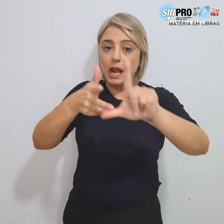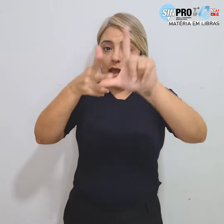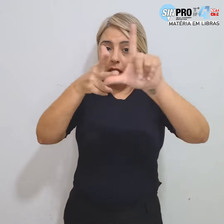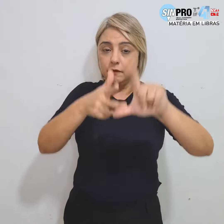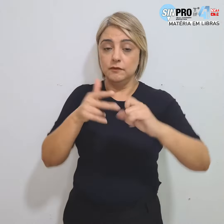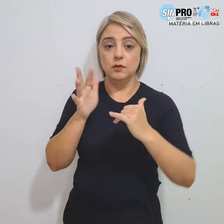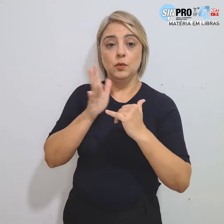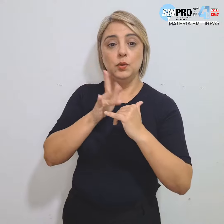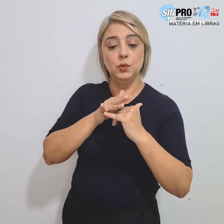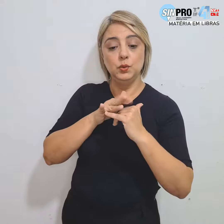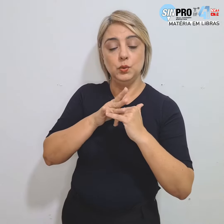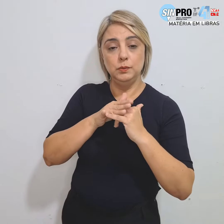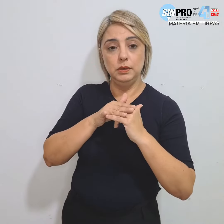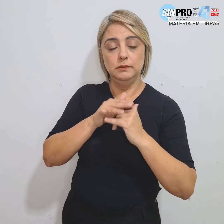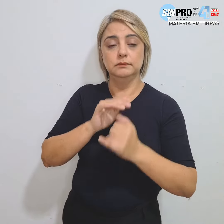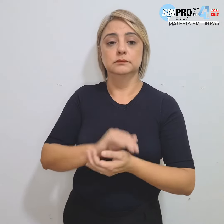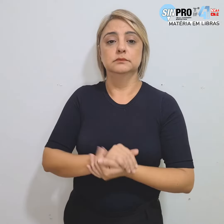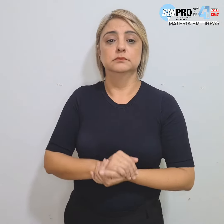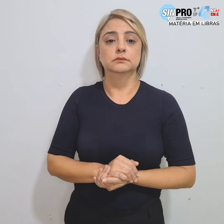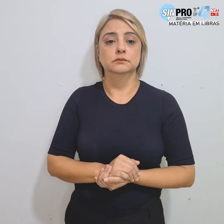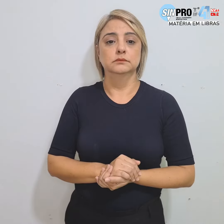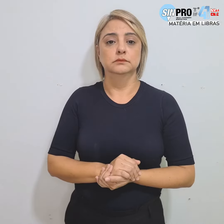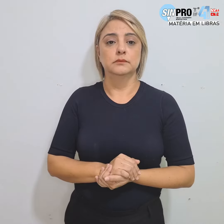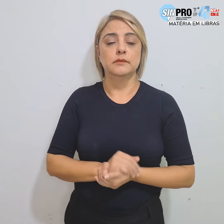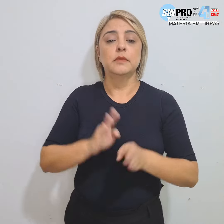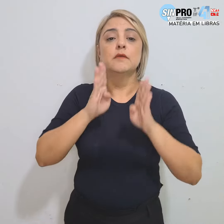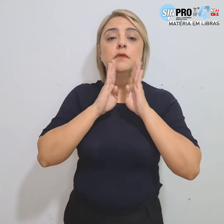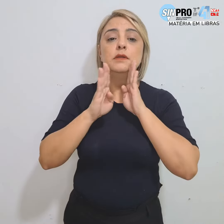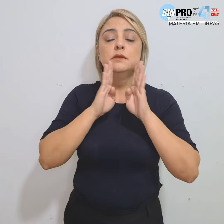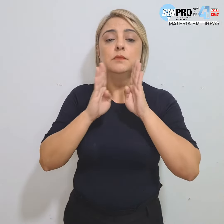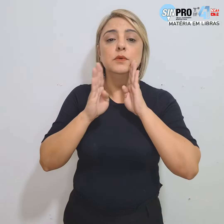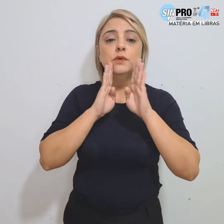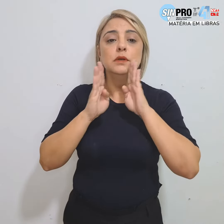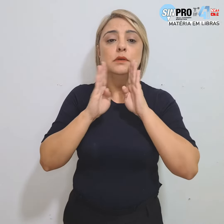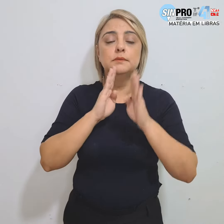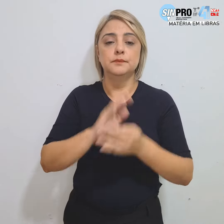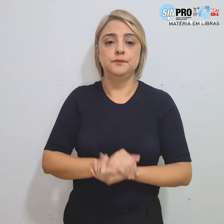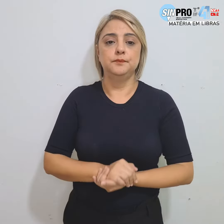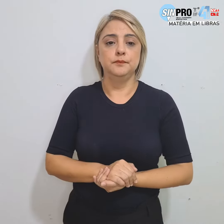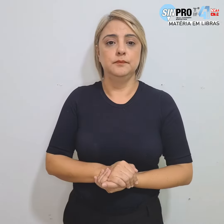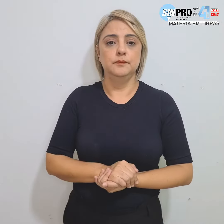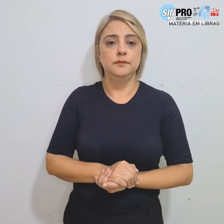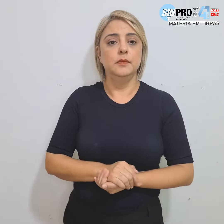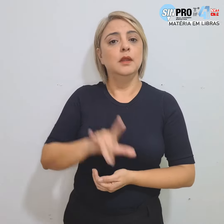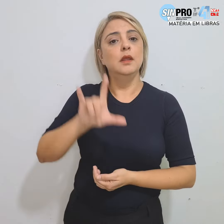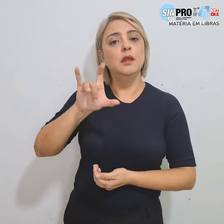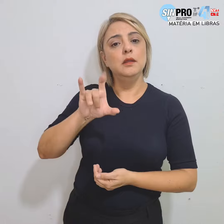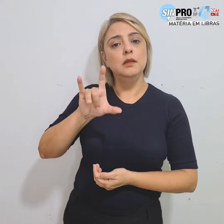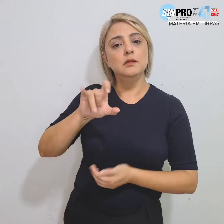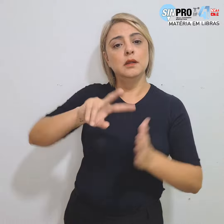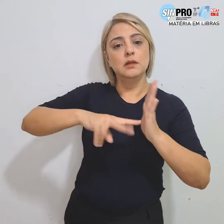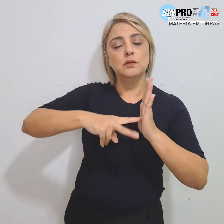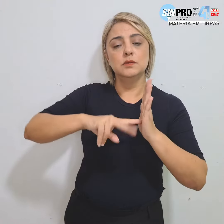YouTube Facebook e Instagram do SimproDF